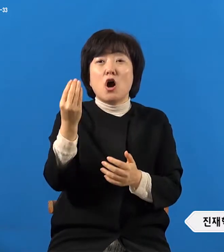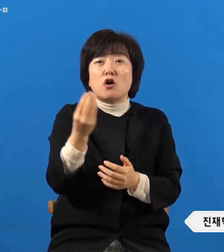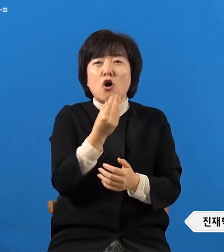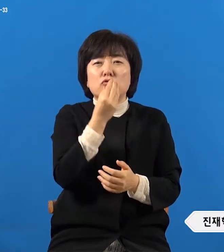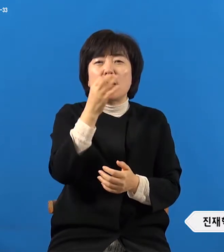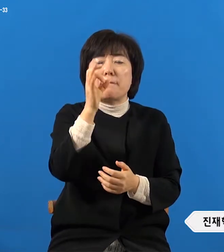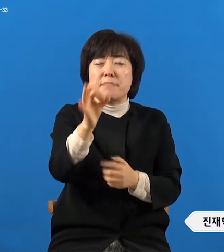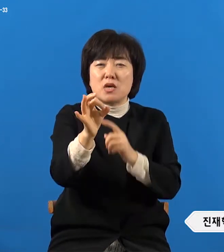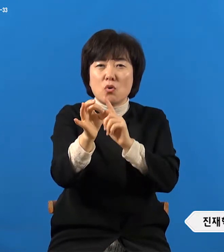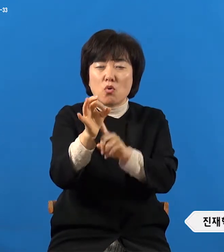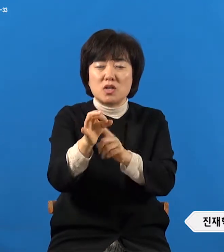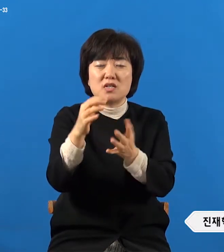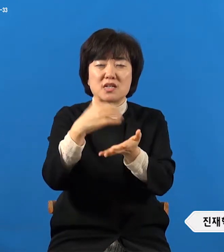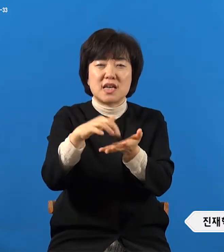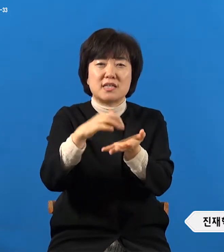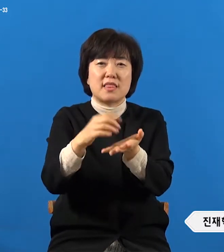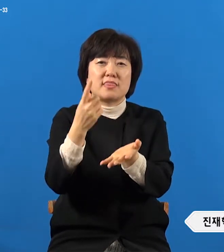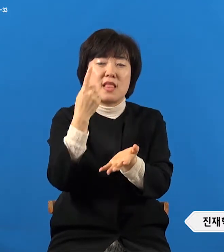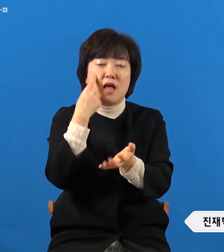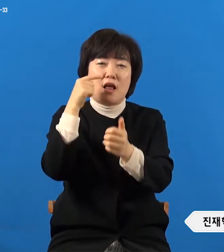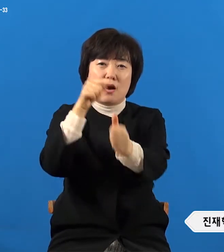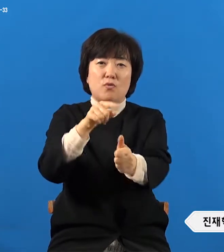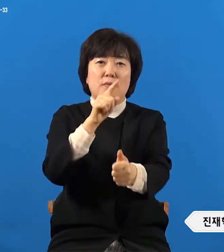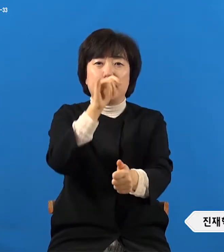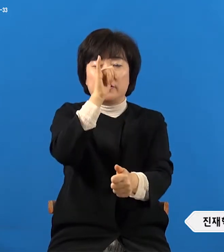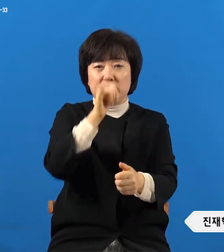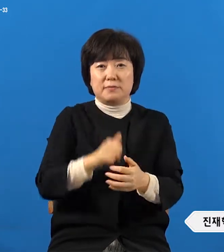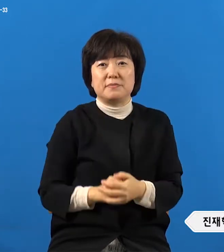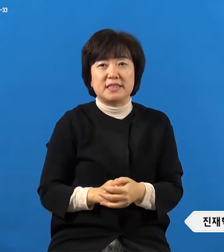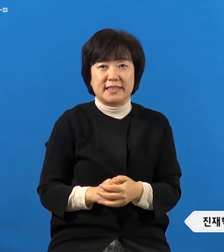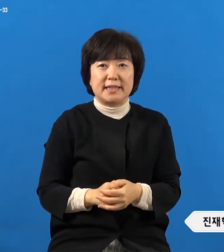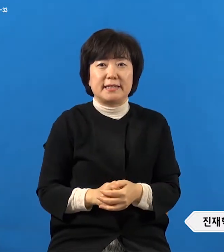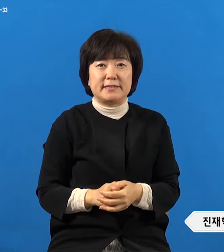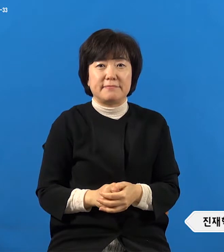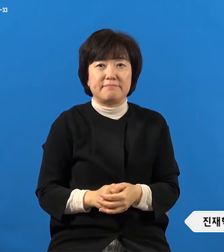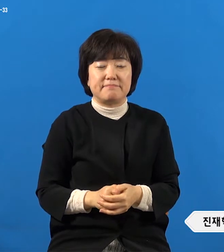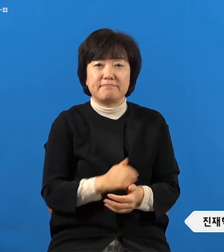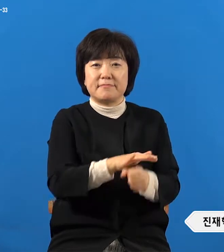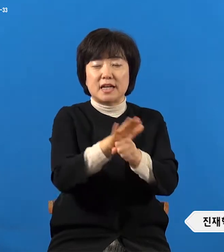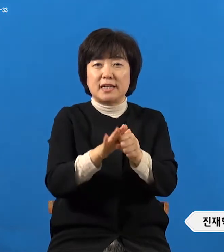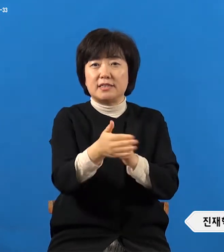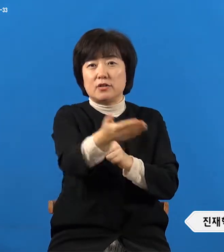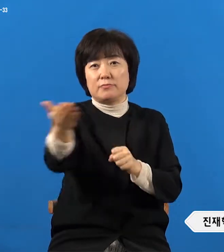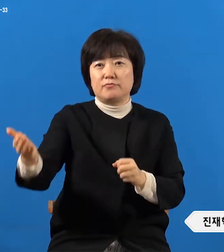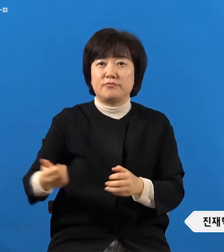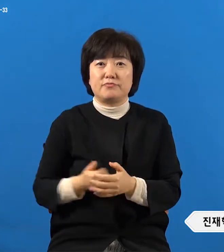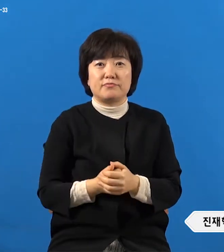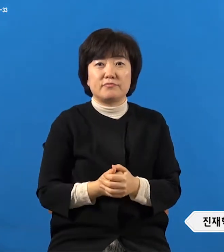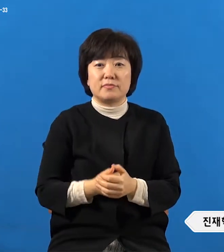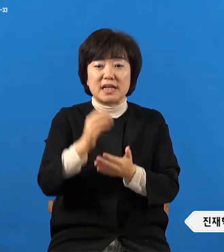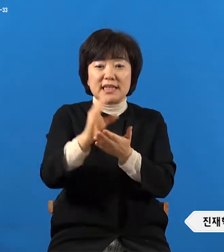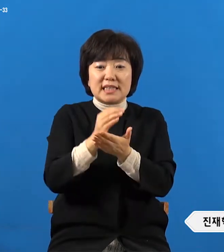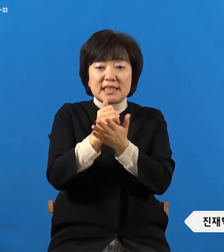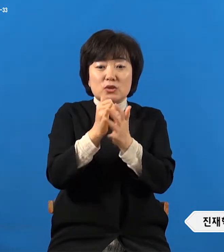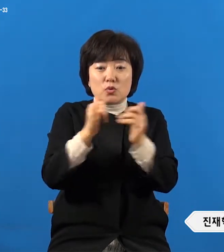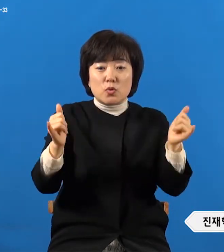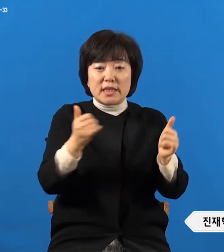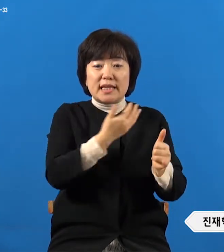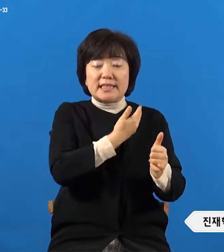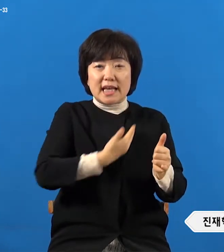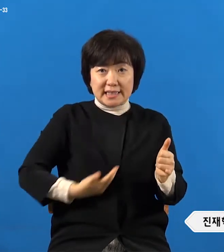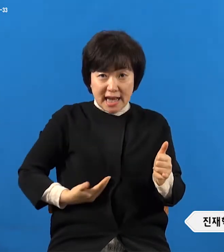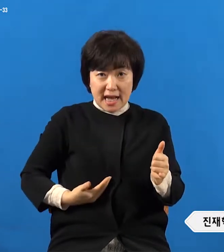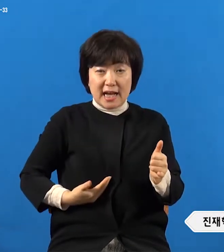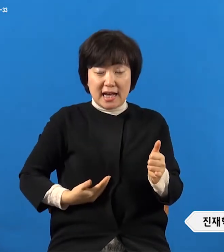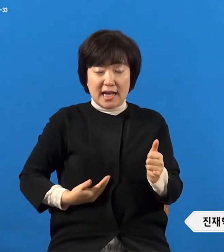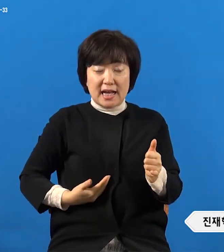비용을 계산하라고 성경은 말씀하고 있습니다. 사랑하는 여러분, 그리스도인의 제자를